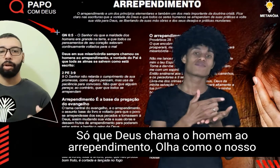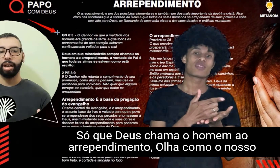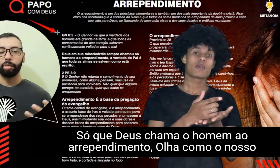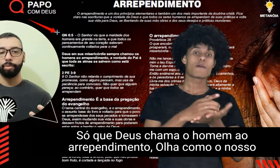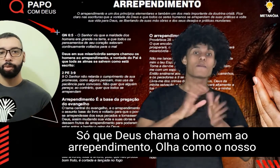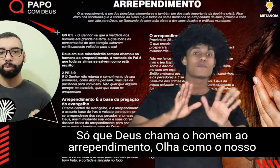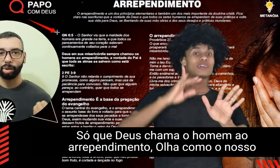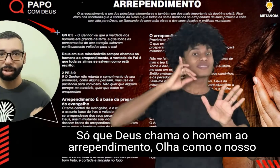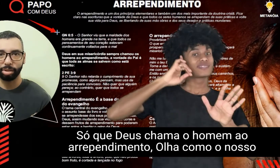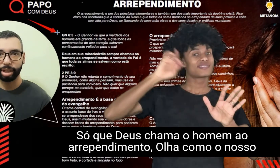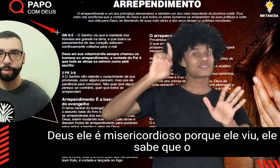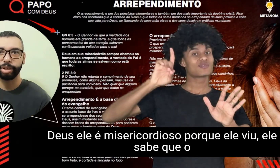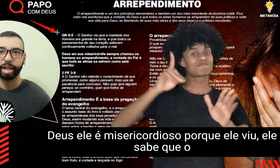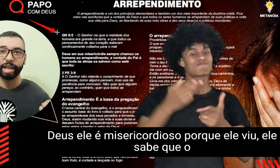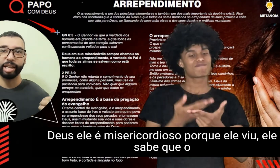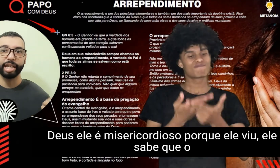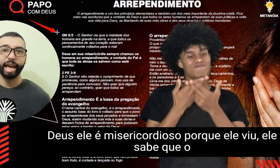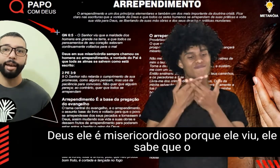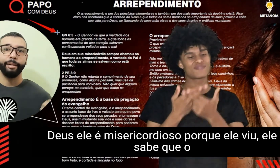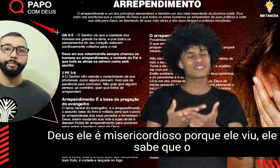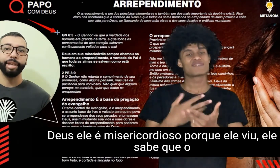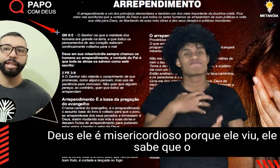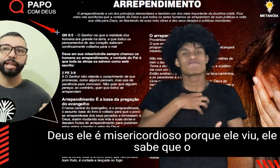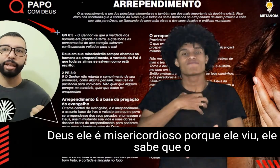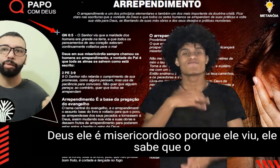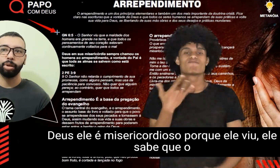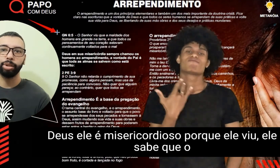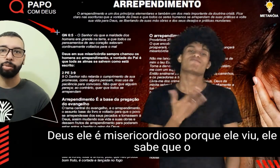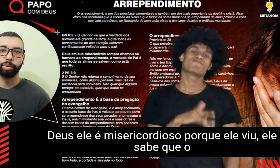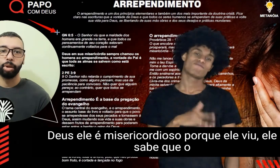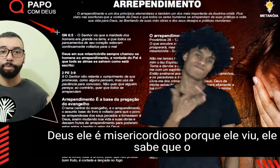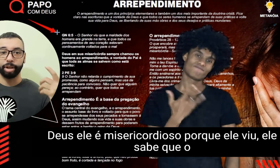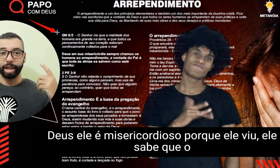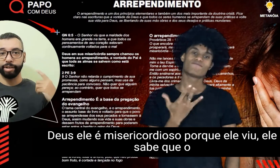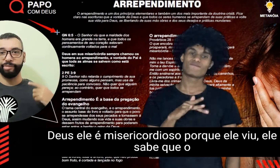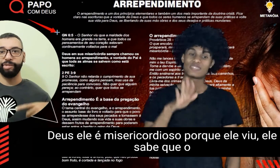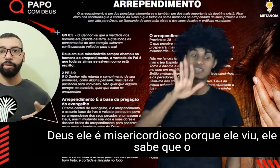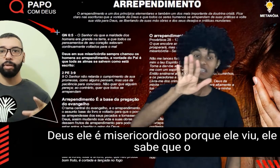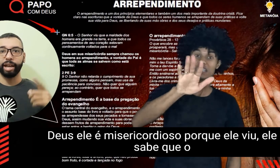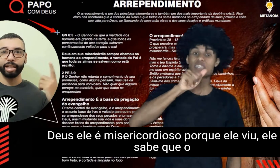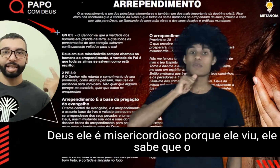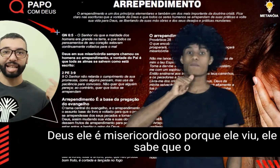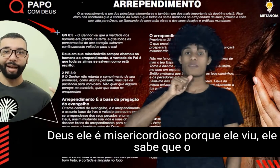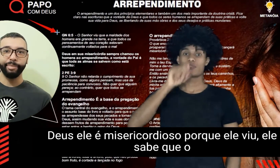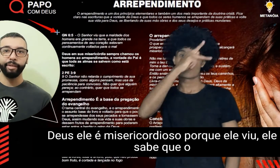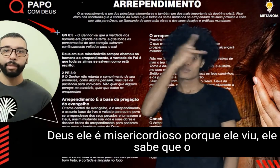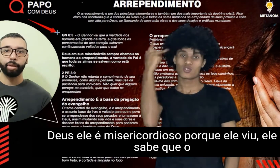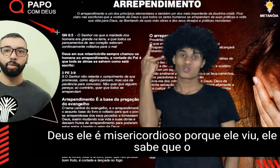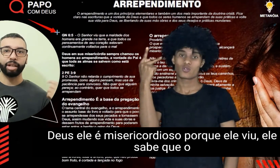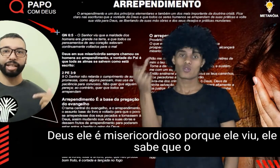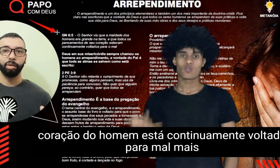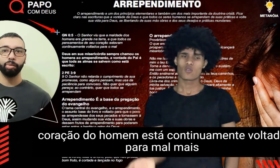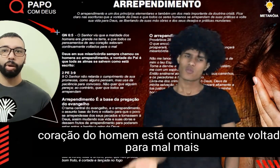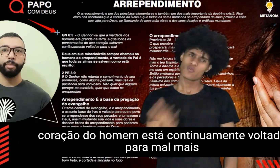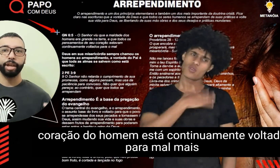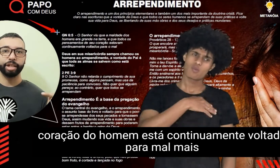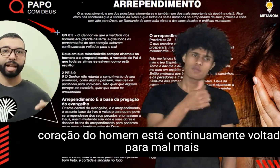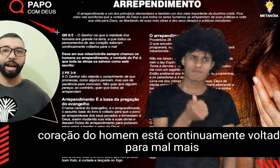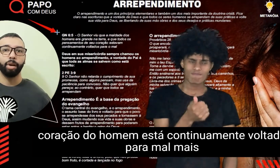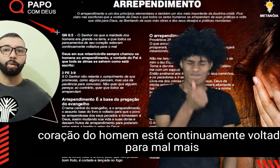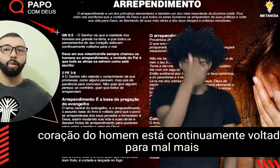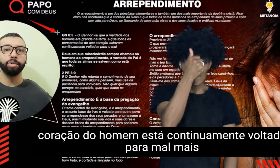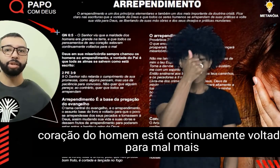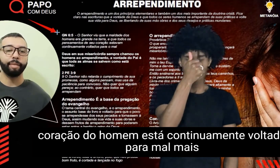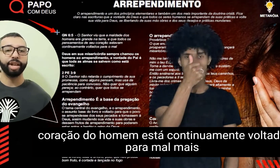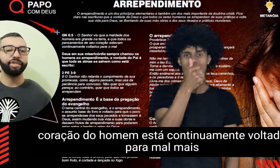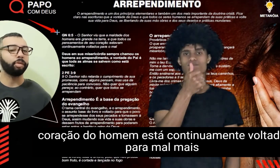arrependimento. Olha como o nosso Deus ele é misericordioso, porque ele viu, ele sabe que o coração do homem